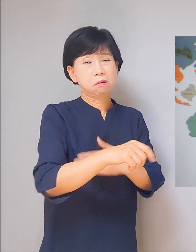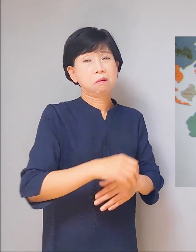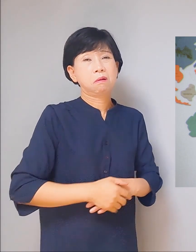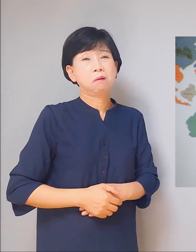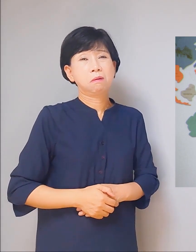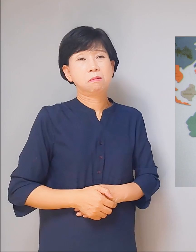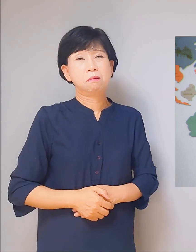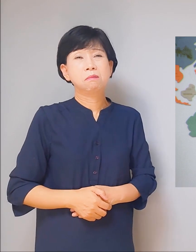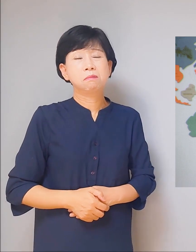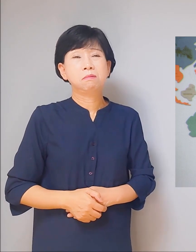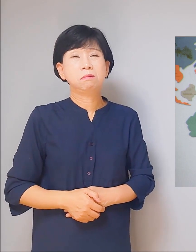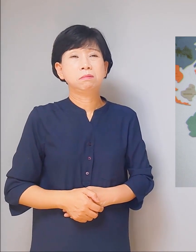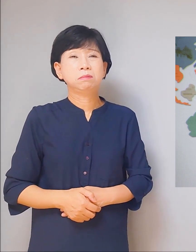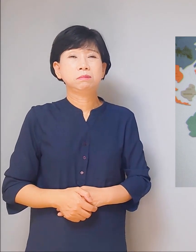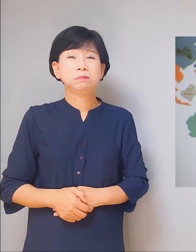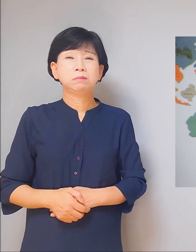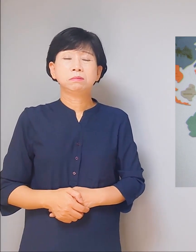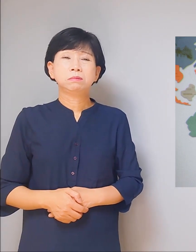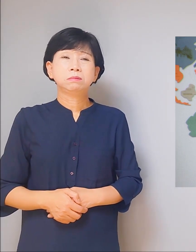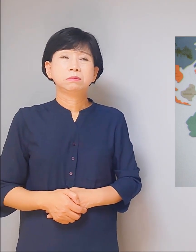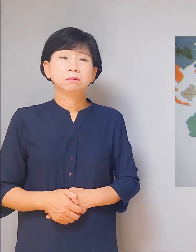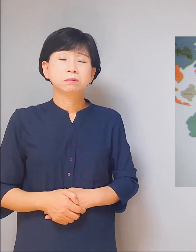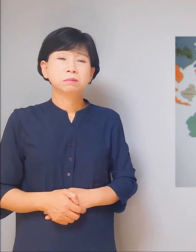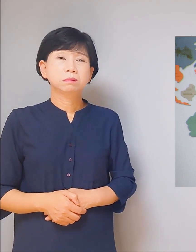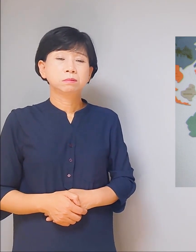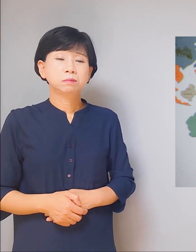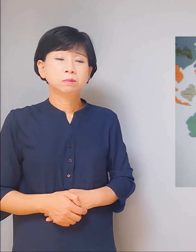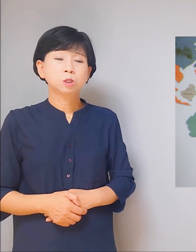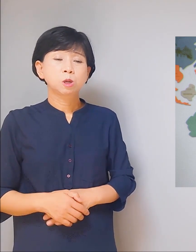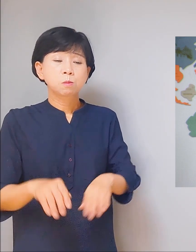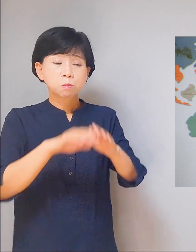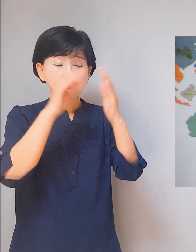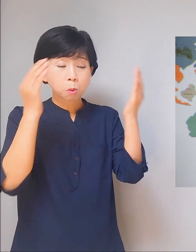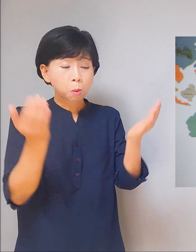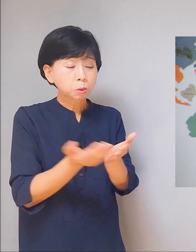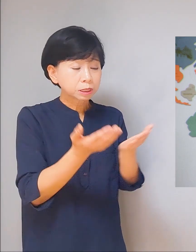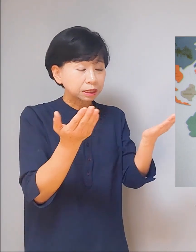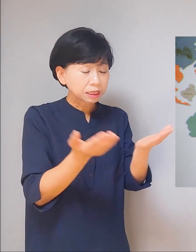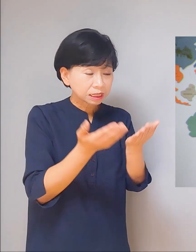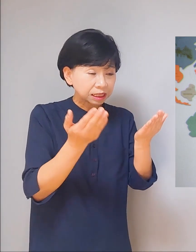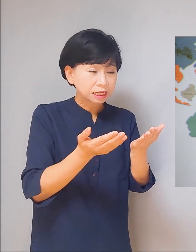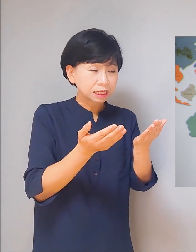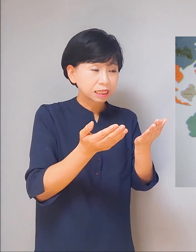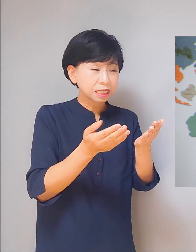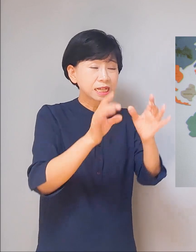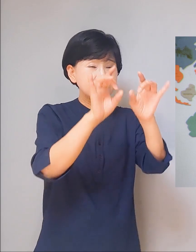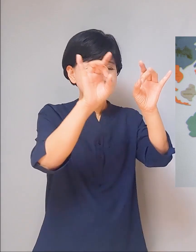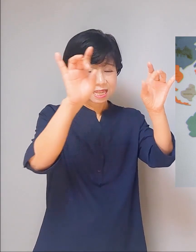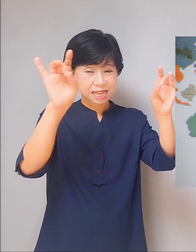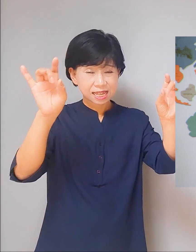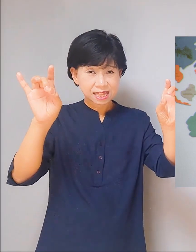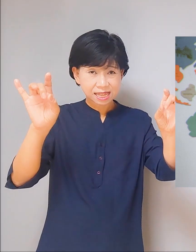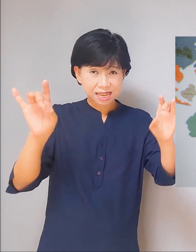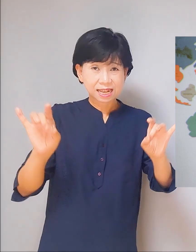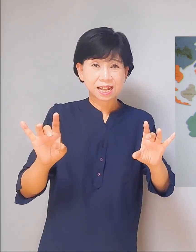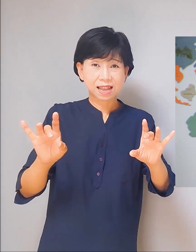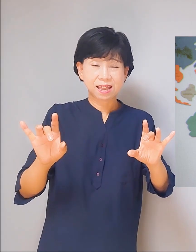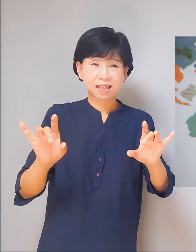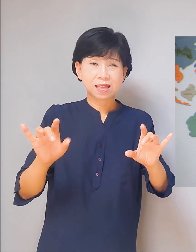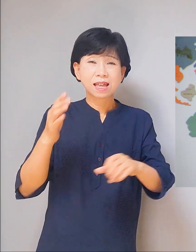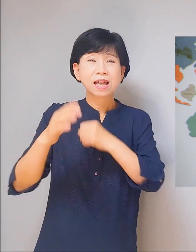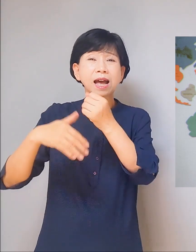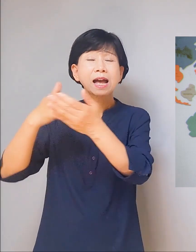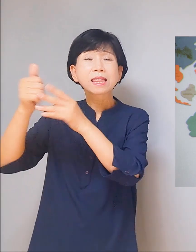물맷돌 들고 나갑니다. 성도 여러분, 이런 모든 일들 하나하나가 다